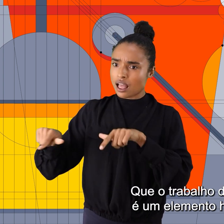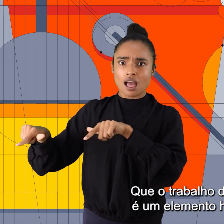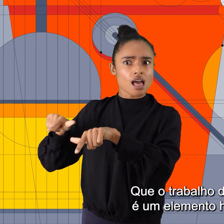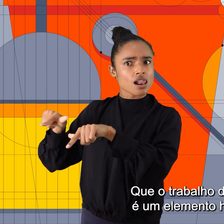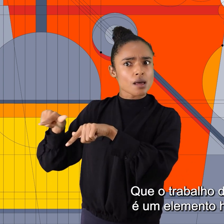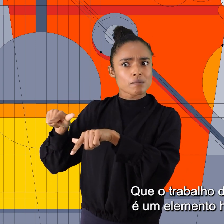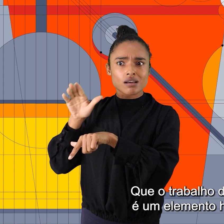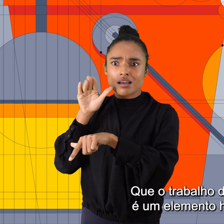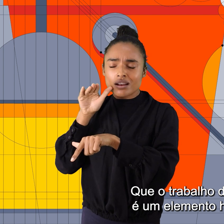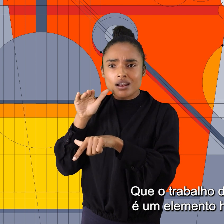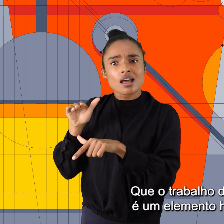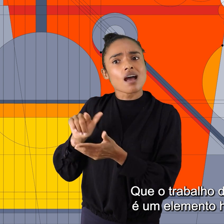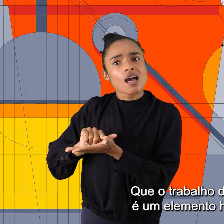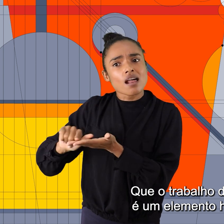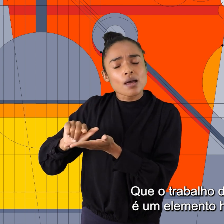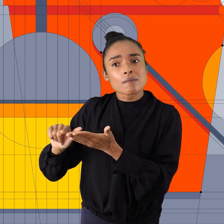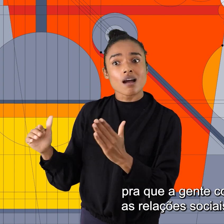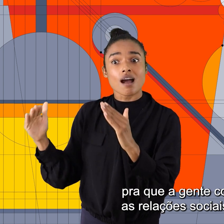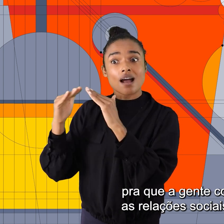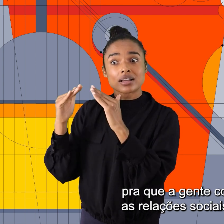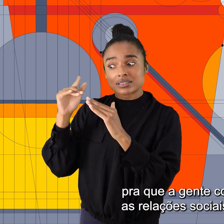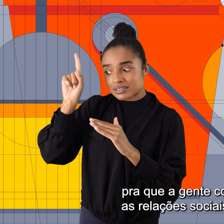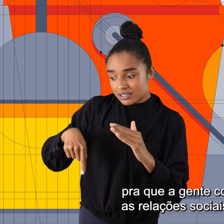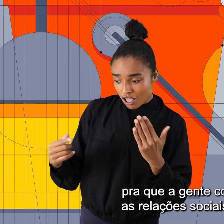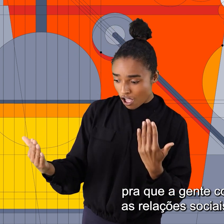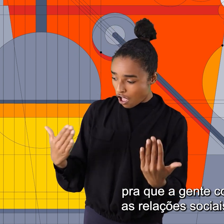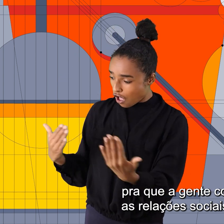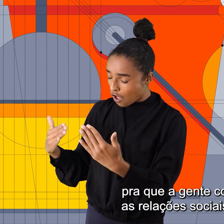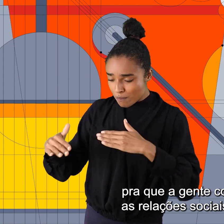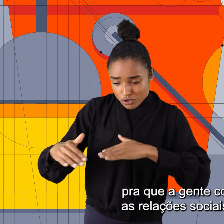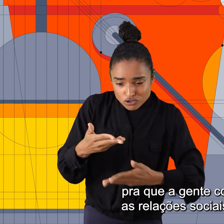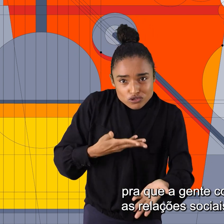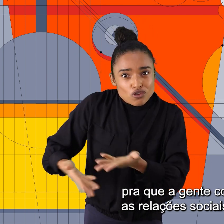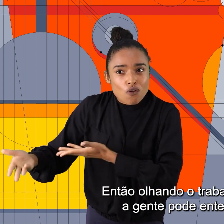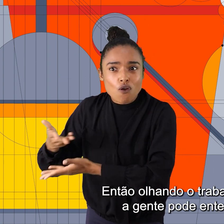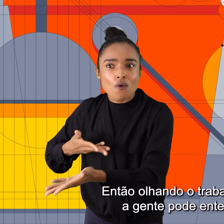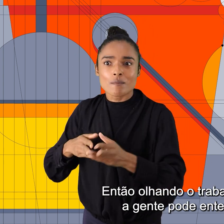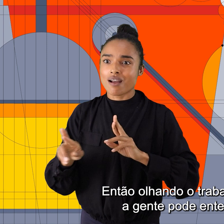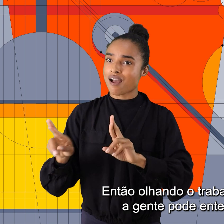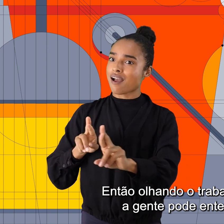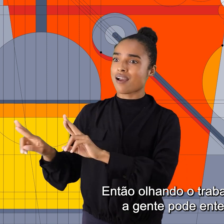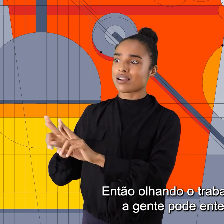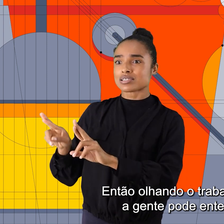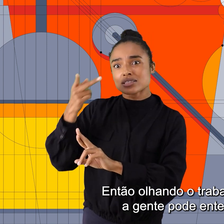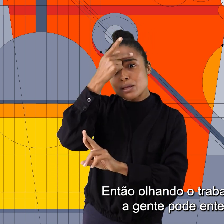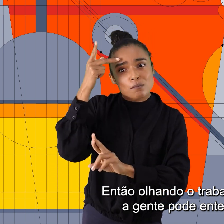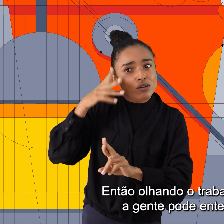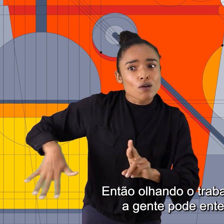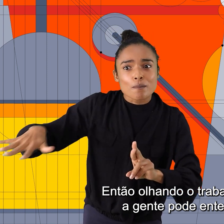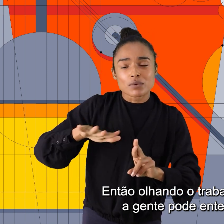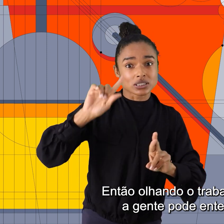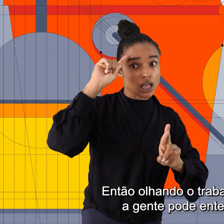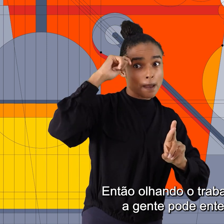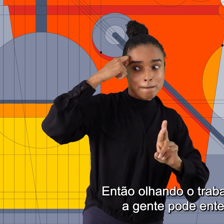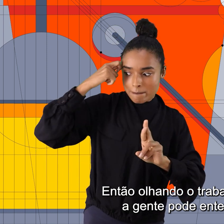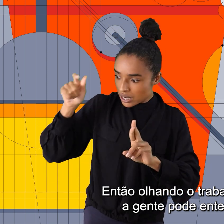que o trabalho doméstico é um elemento heurístico para que a gente compreenda as relações sociais no Brasil. Então, olhando o trabalho doméstico, a gente